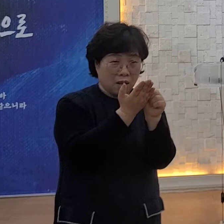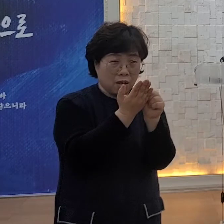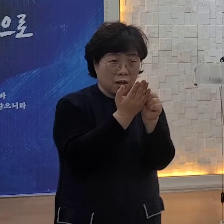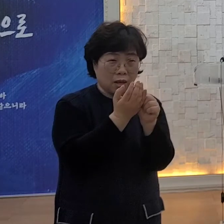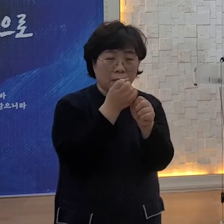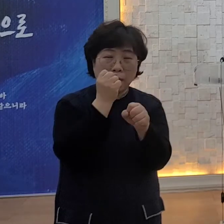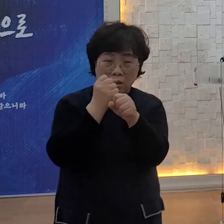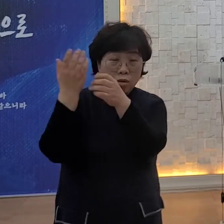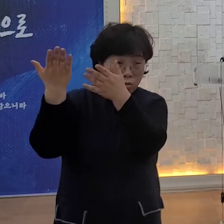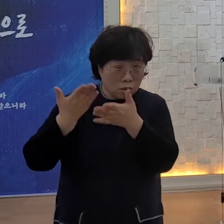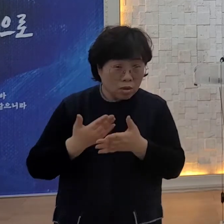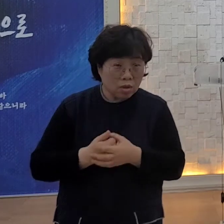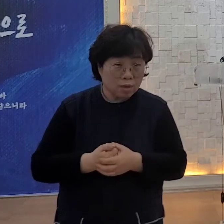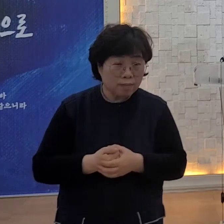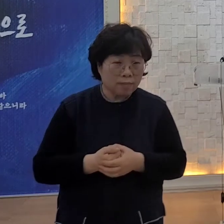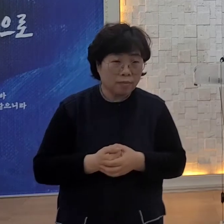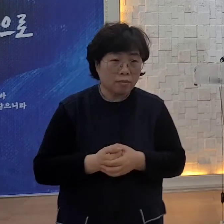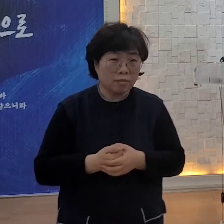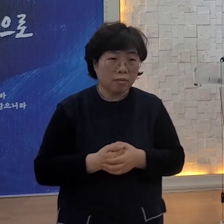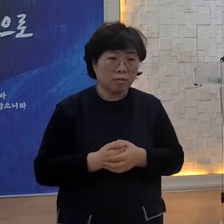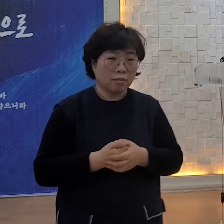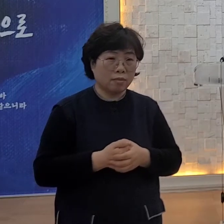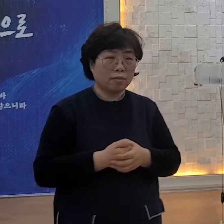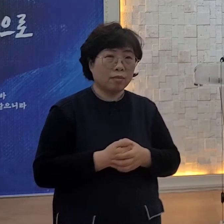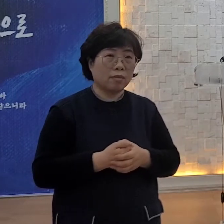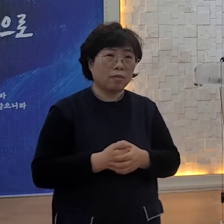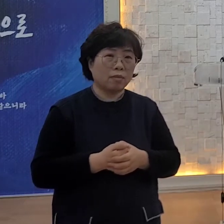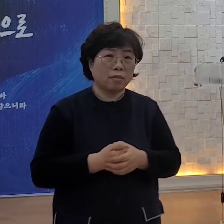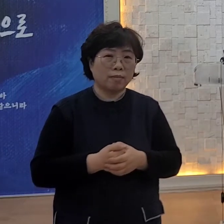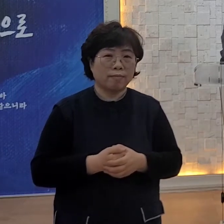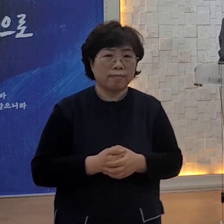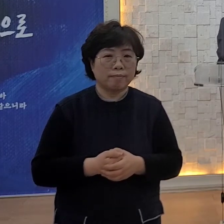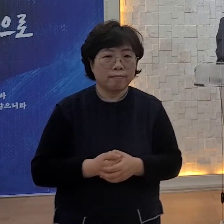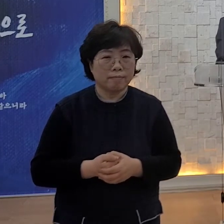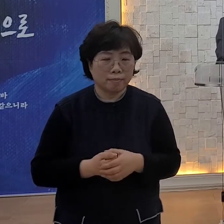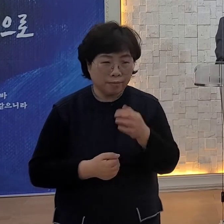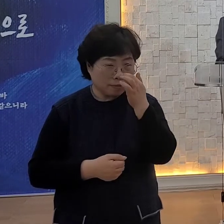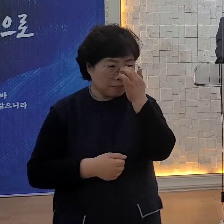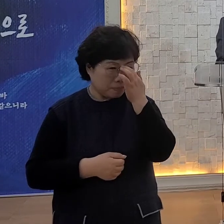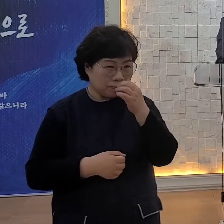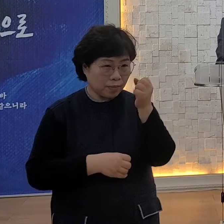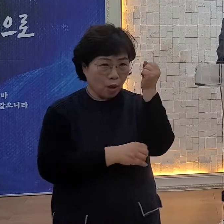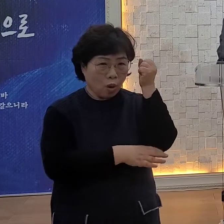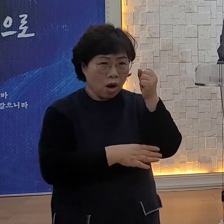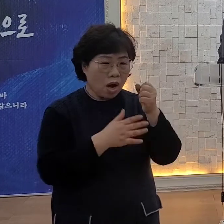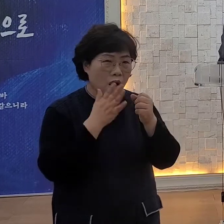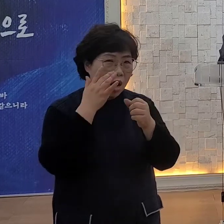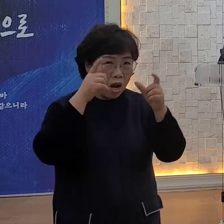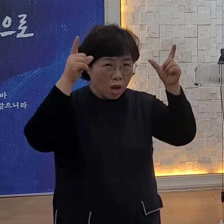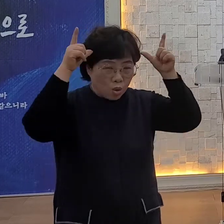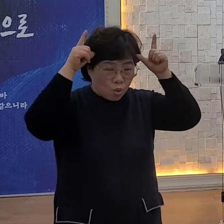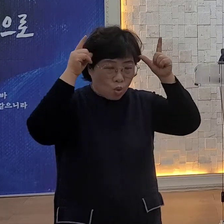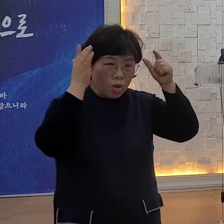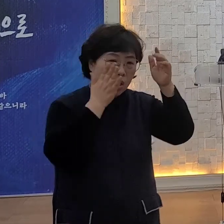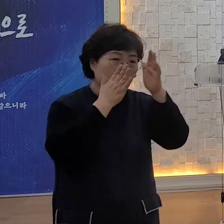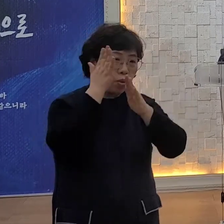왜 소는 초식 동물이냐고. 고기를 왜 안 먹냐? 그 무슨 답이 있어요? 원래 그렇게 지어진